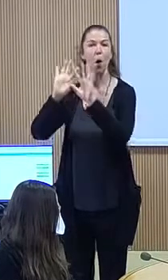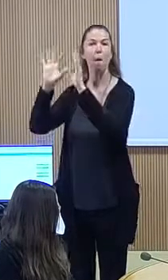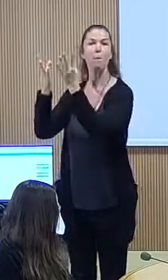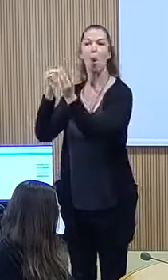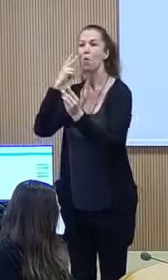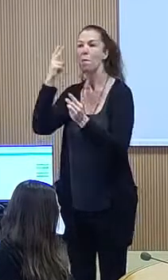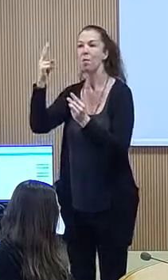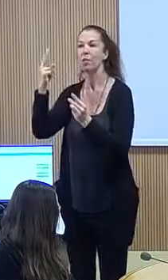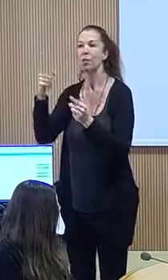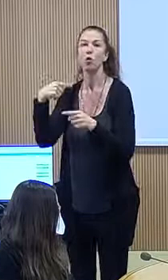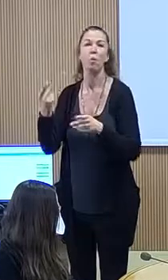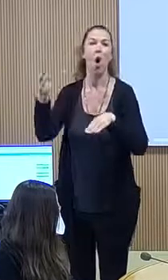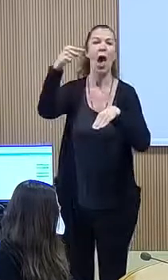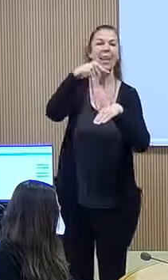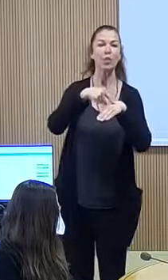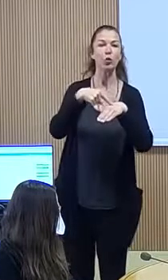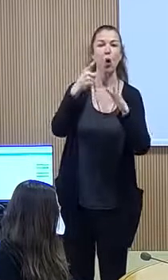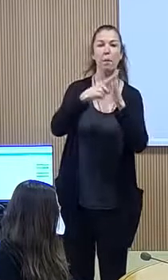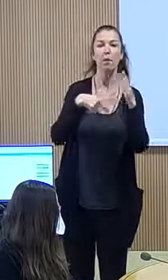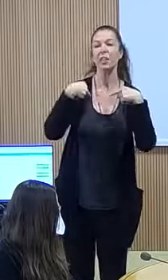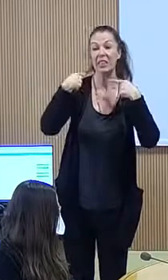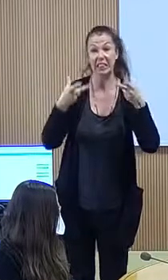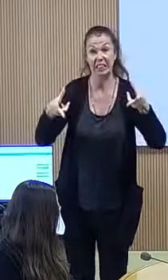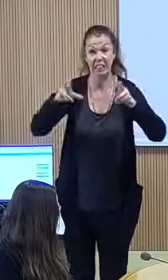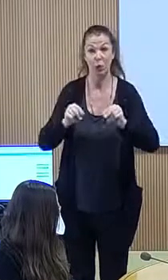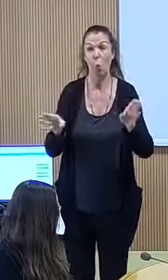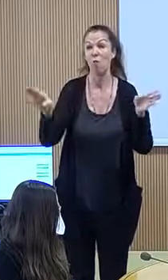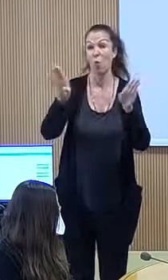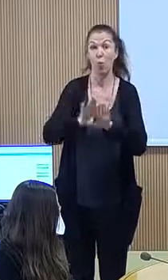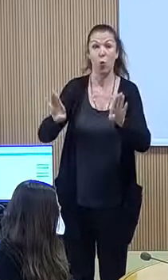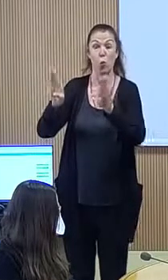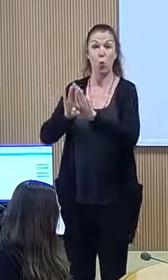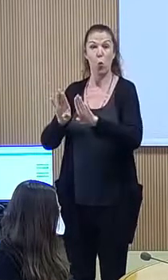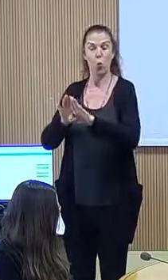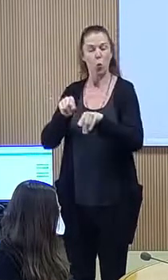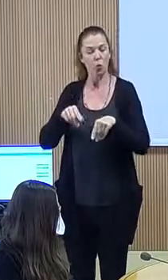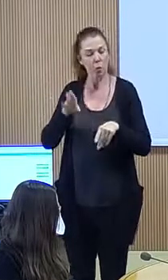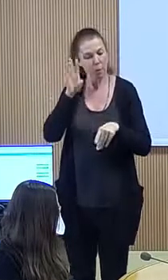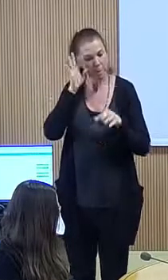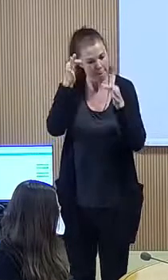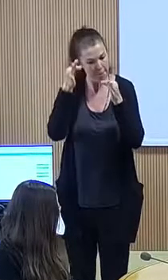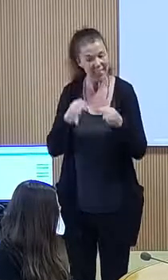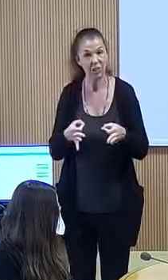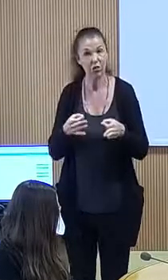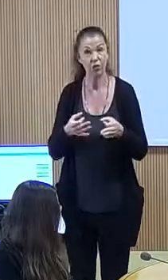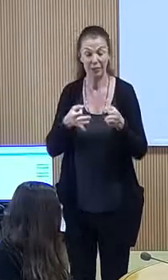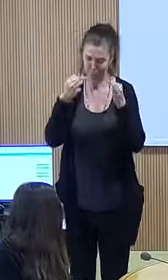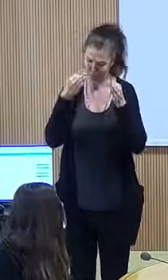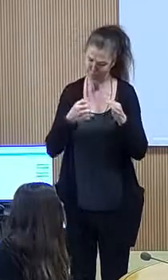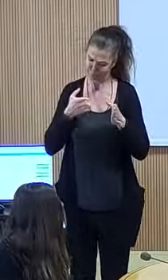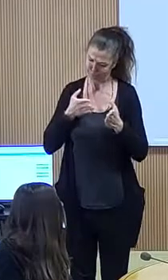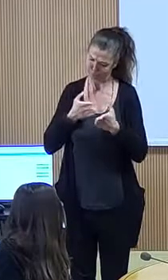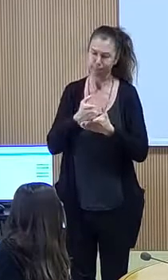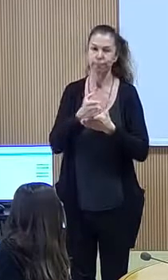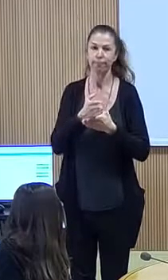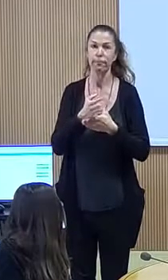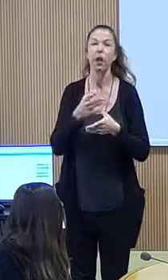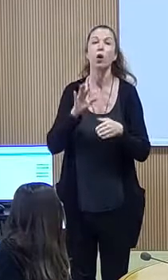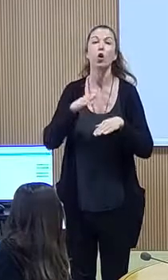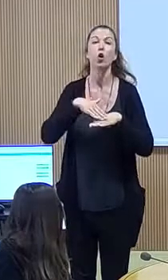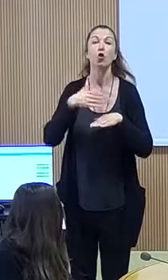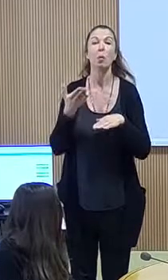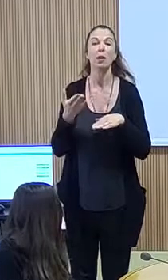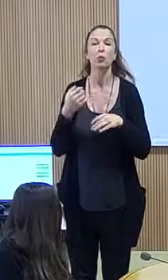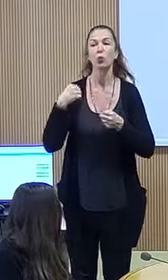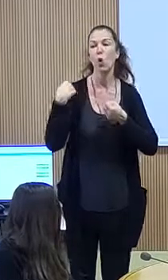qualche settimana su questo dobbiamo essere molto e molto precisi e determinati anche soprattutto con i comportamenti delle persone